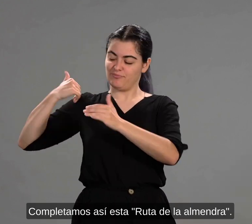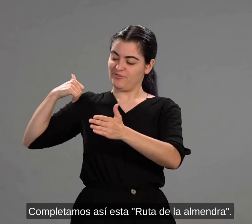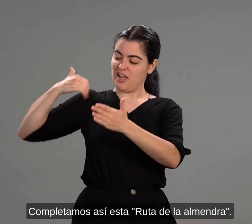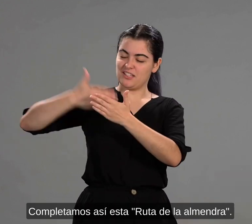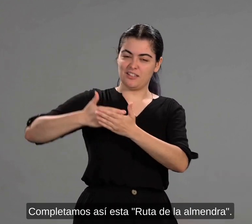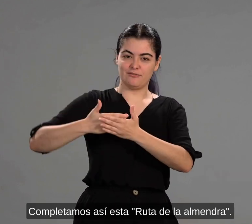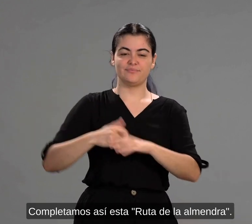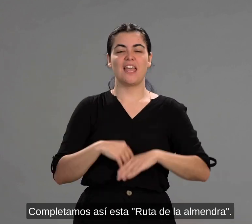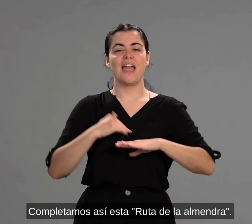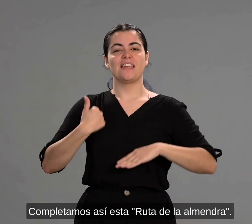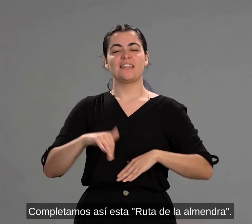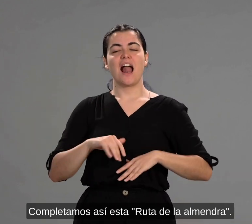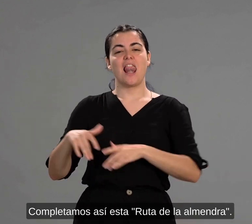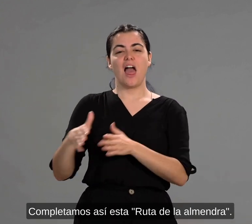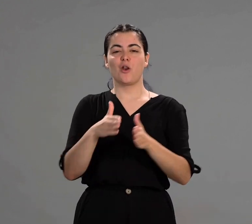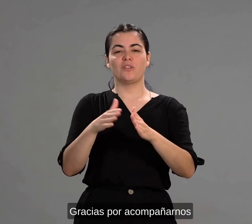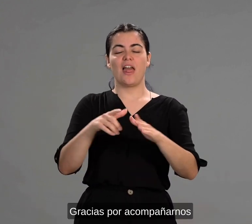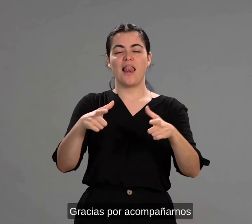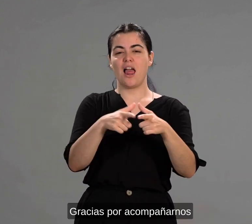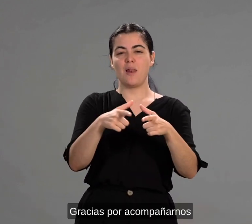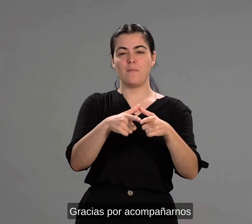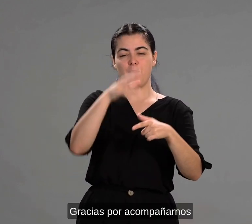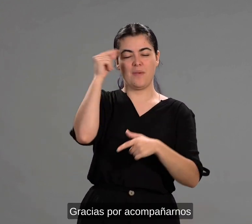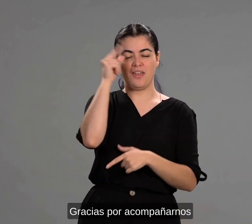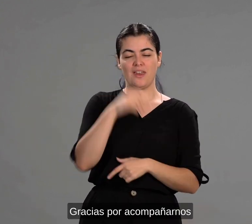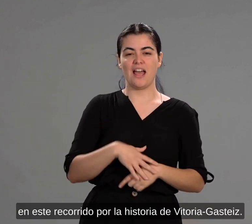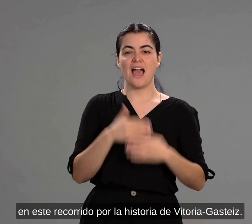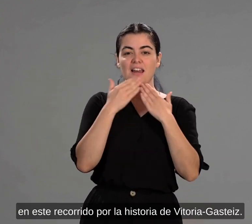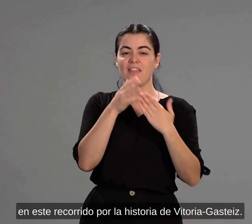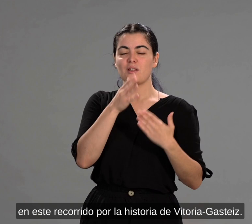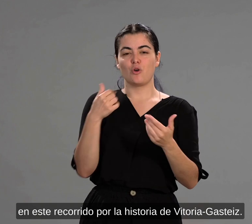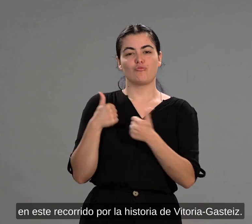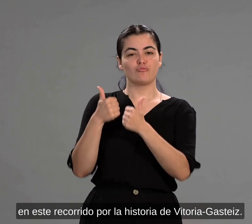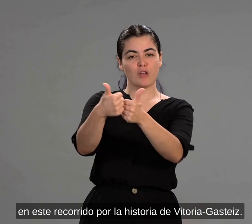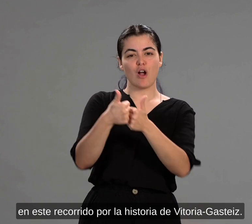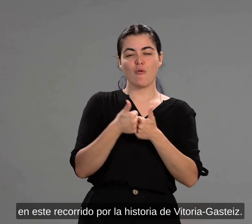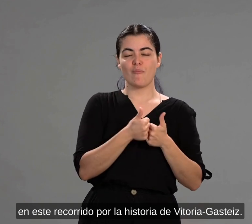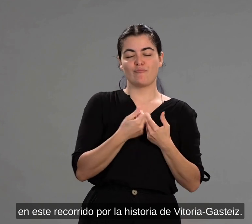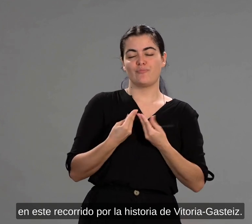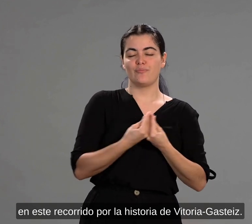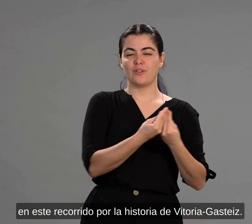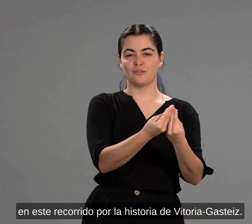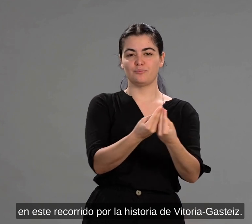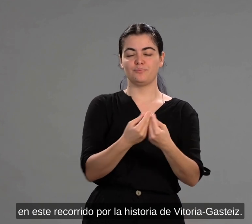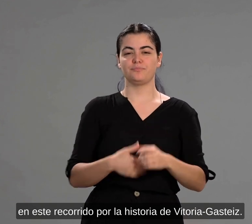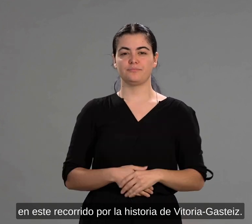Completamos así esta Ruta de la Almendra. Gracias por acompañarnos en este recorrido por la historia de Vitoria-Gasteiz.